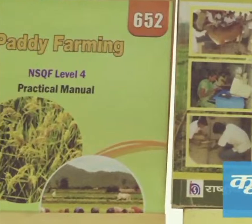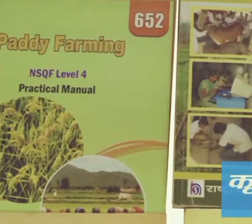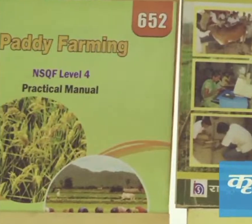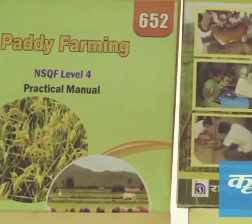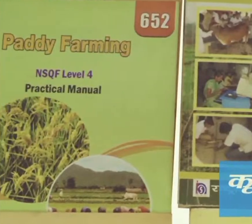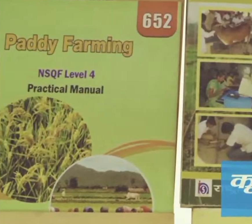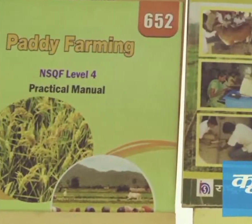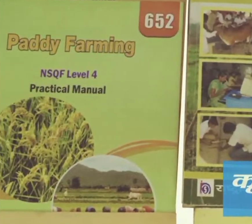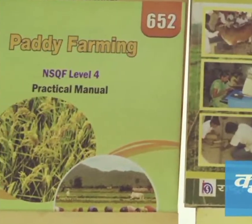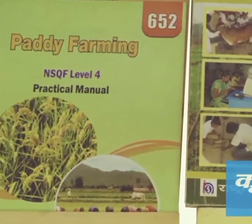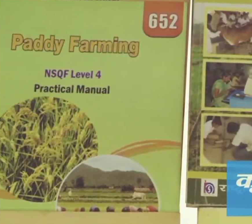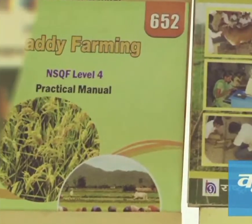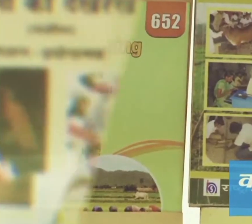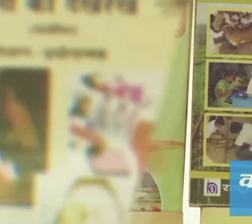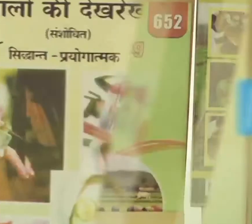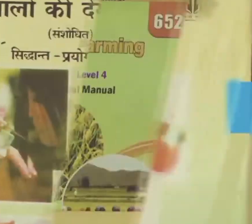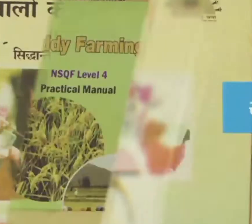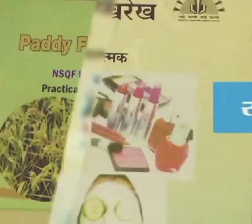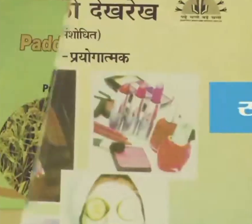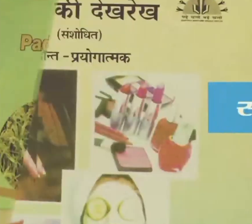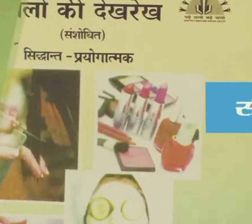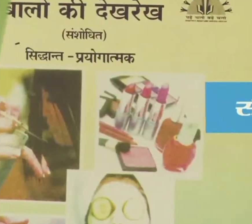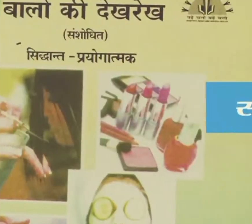NIOS कृषि, पशुपालन, सौंदर्य,